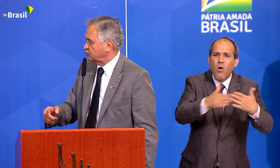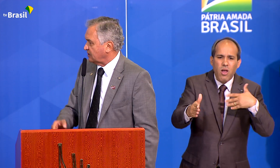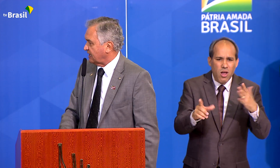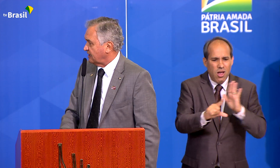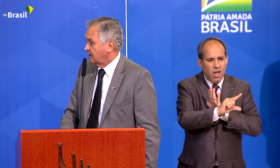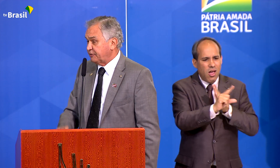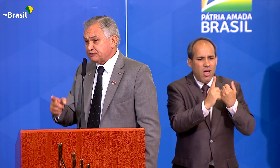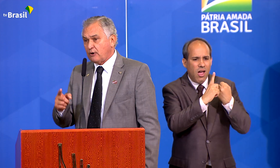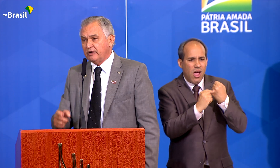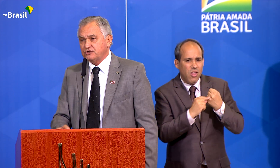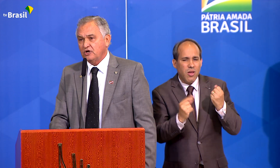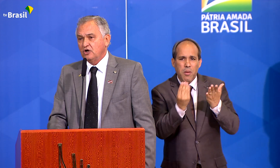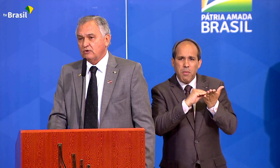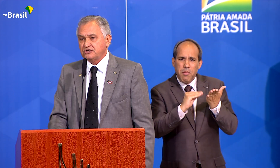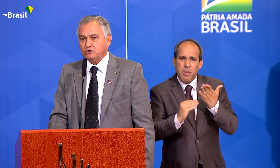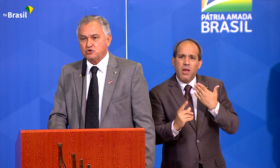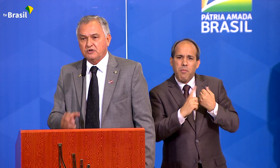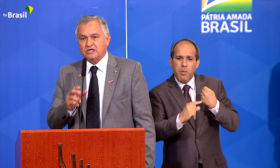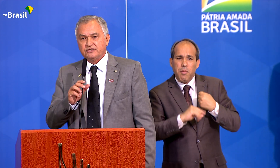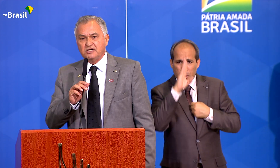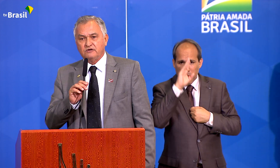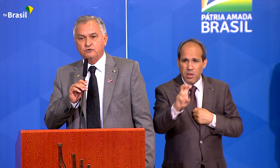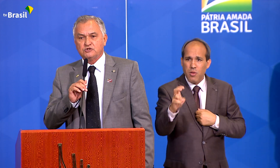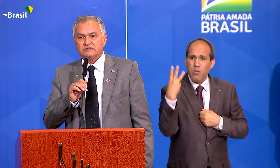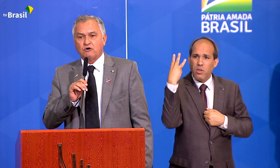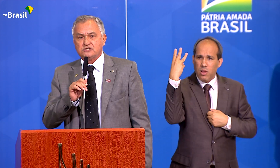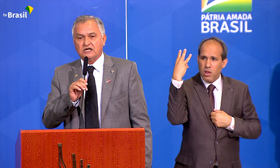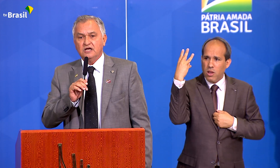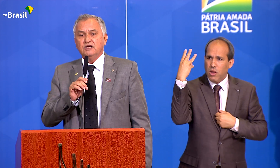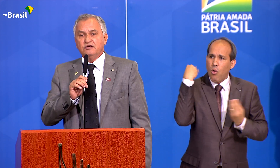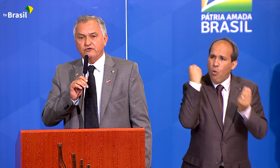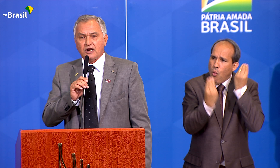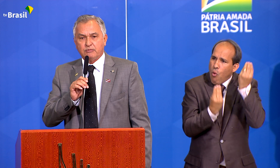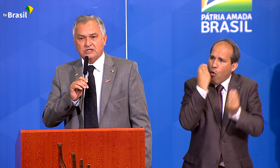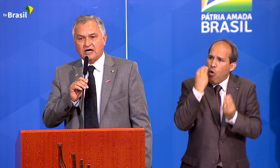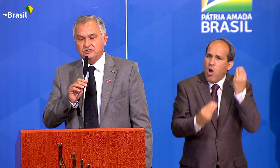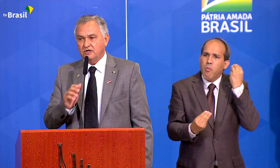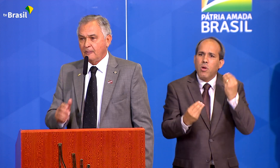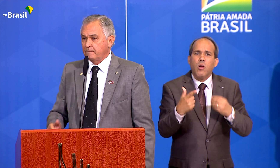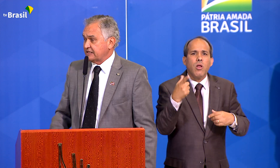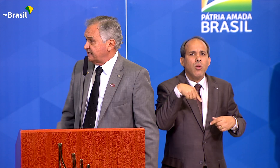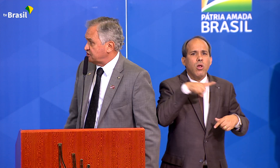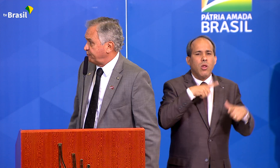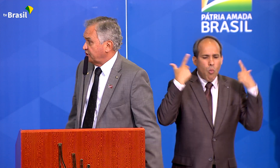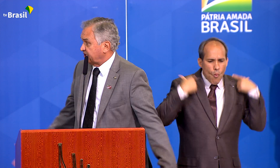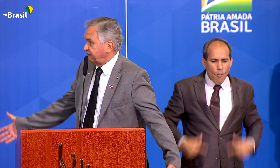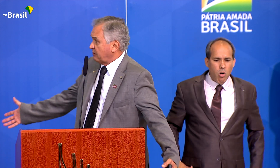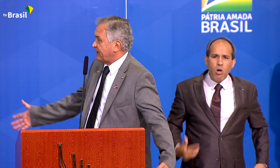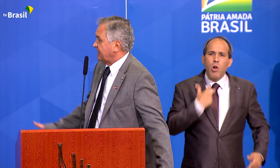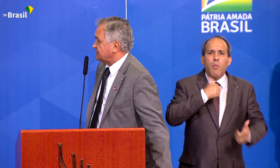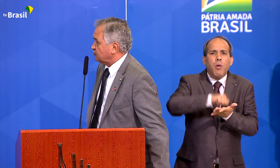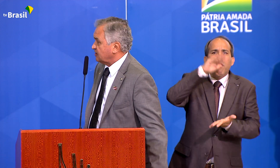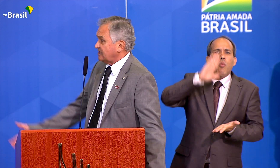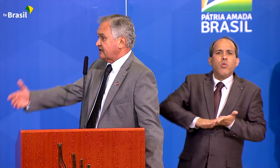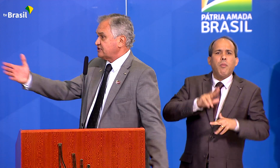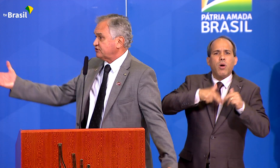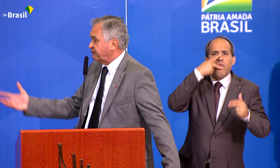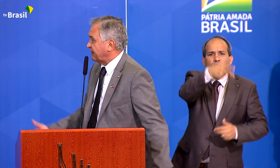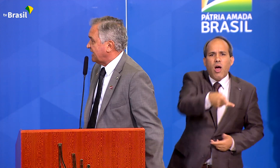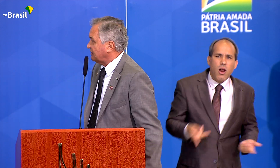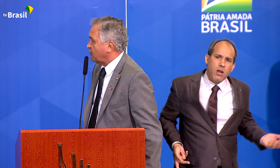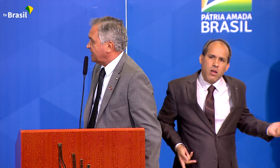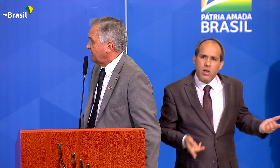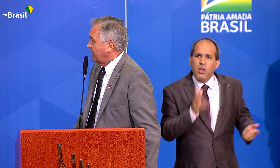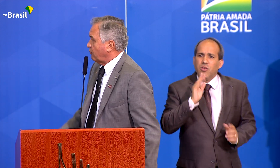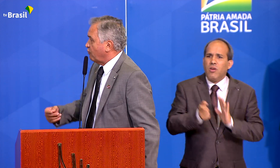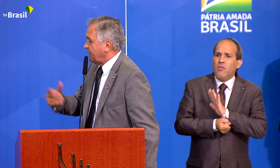um dos seus artigos é muito claro principalmente no artigo 53 em função da nossa inviolabilidade Presidente Por incrível que pareça todas